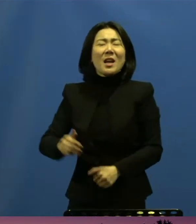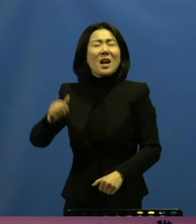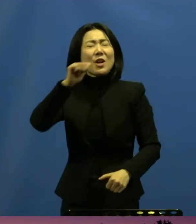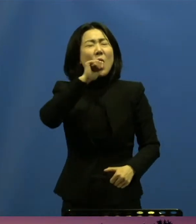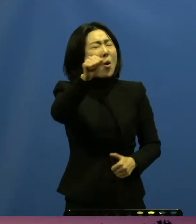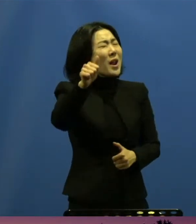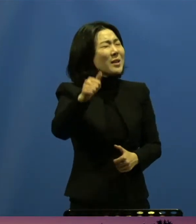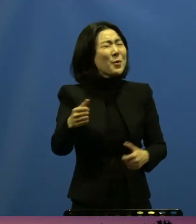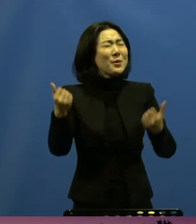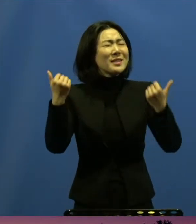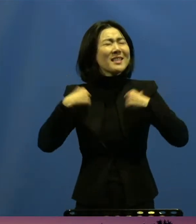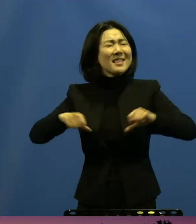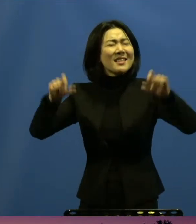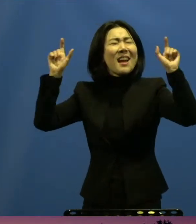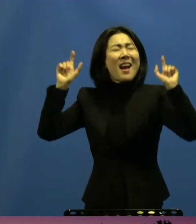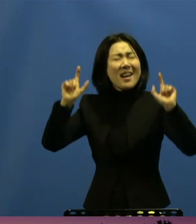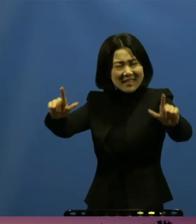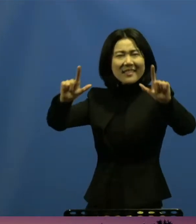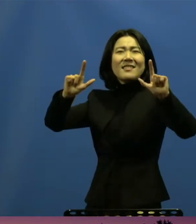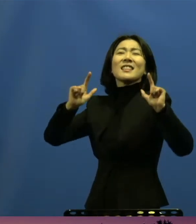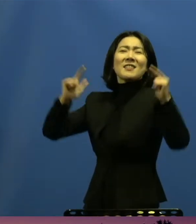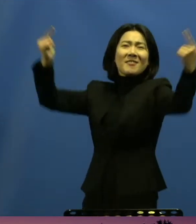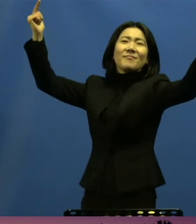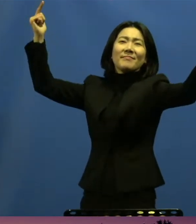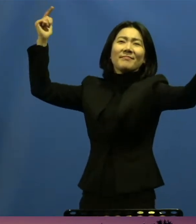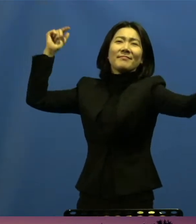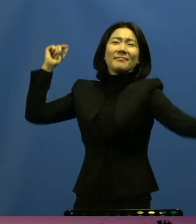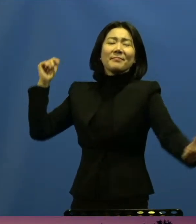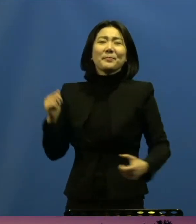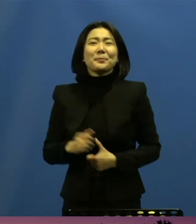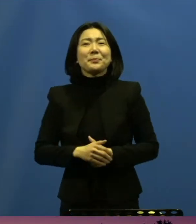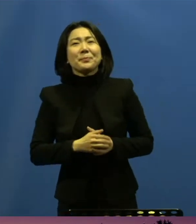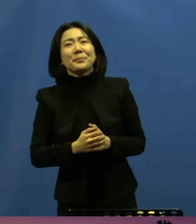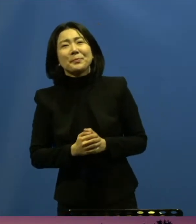결코 돌아서지 않으리.